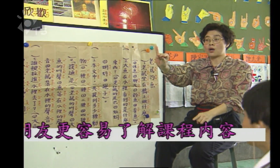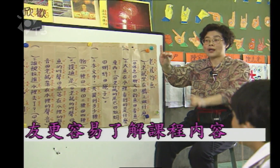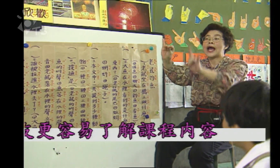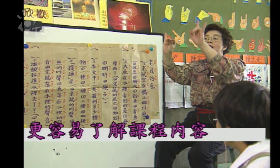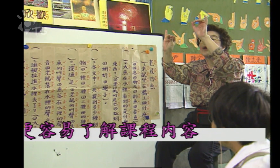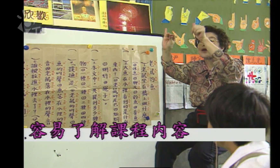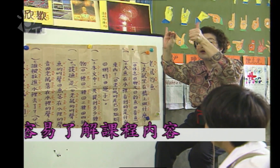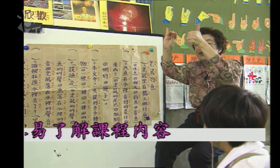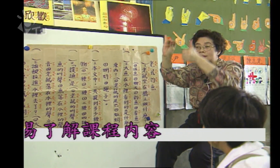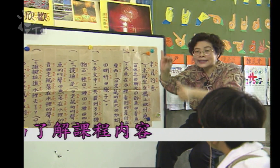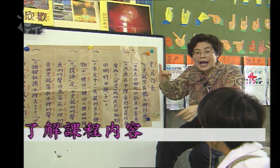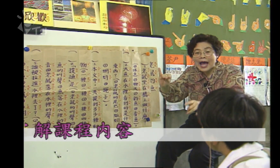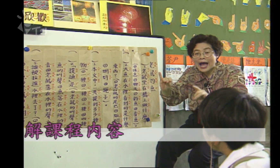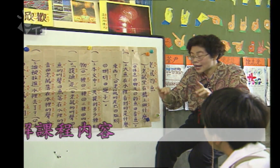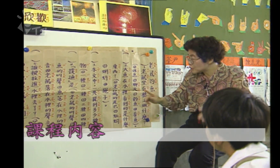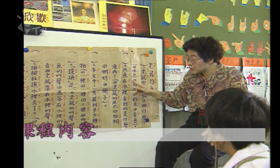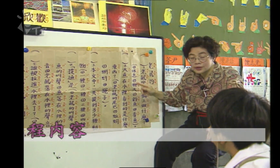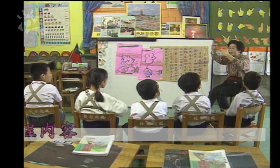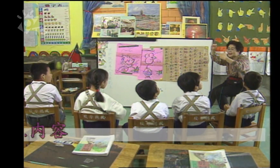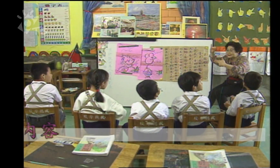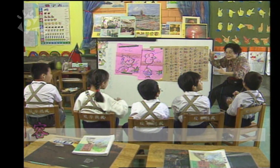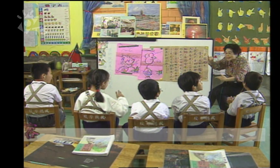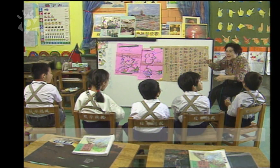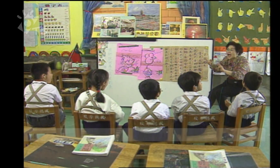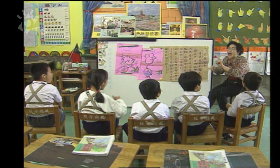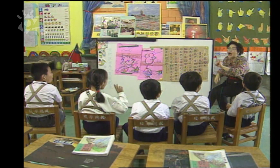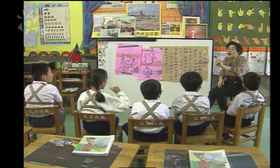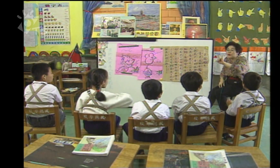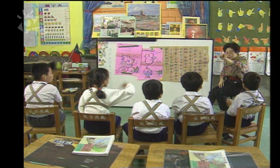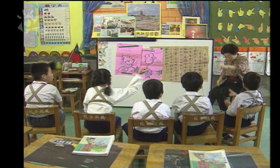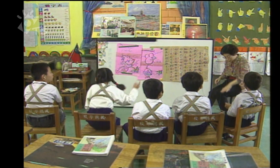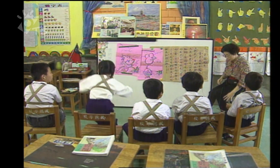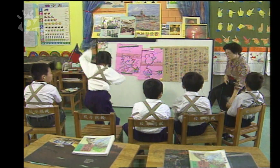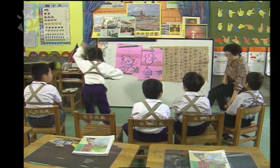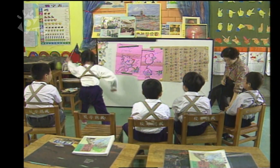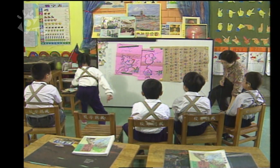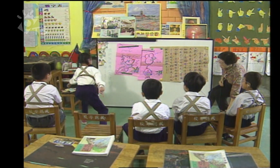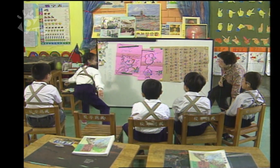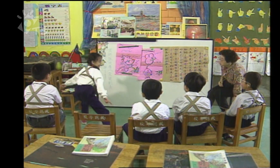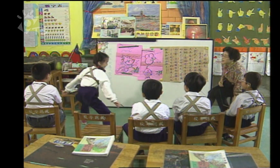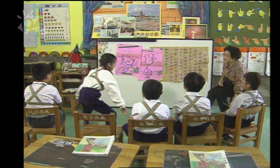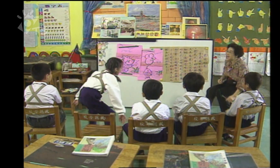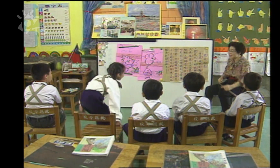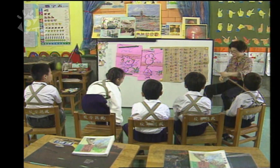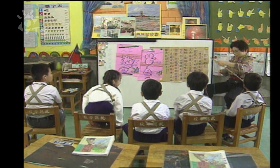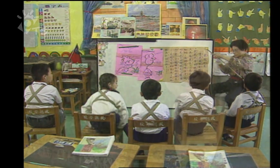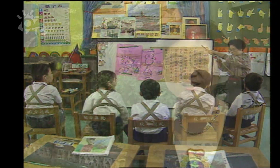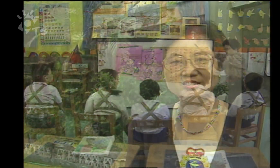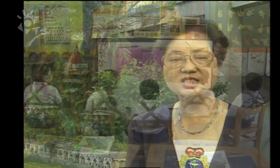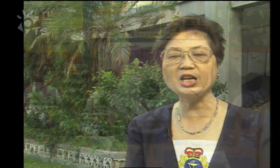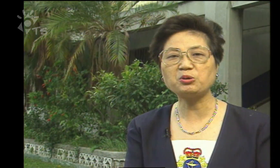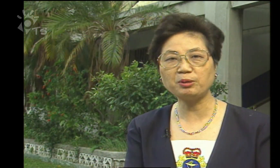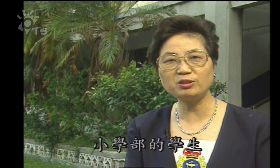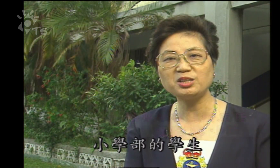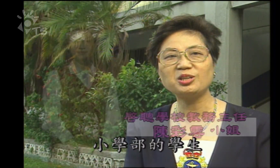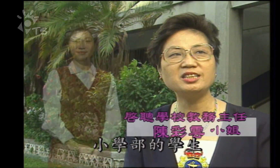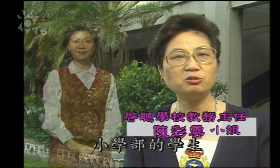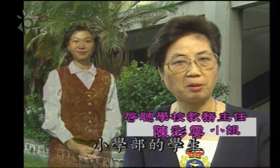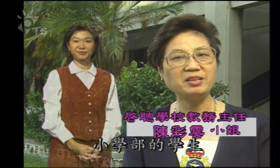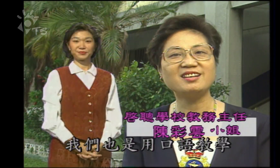来，大鱼， 钓鱼，他就这样子，哎，要钓鱼。 至于小学部的学生，我们也是